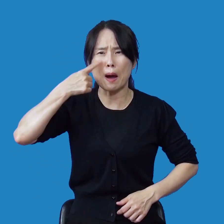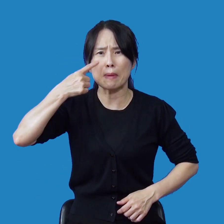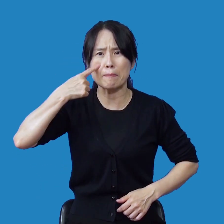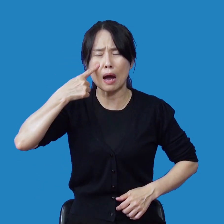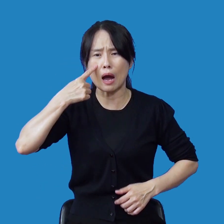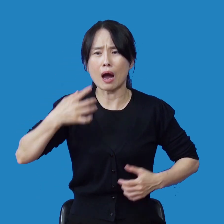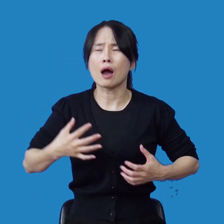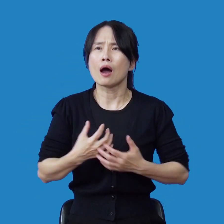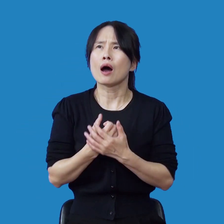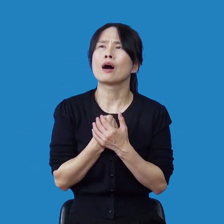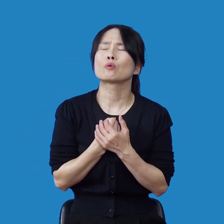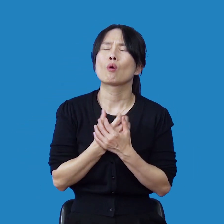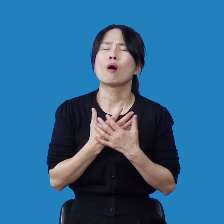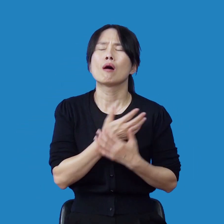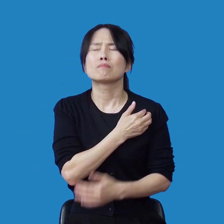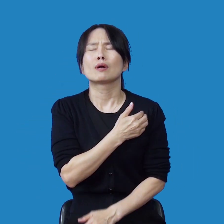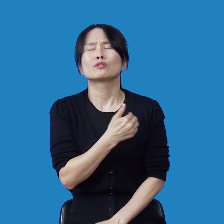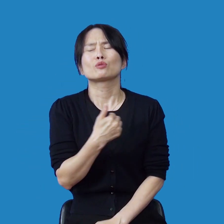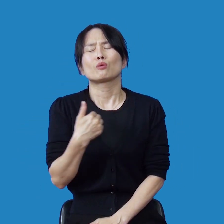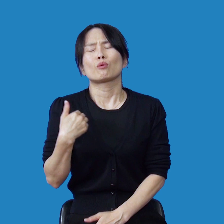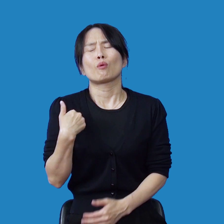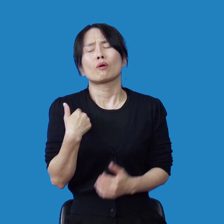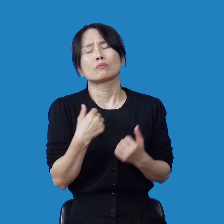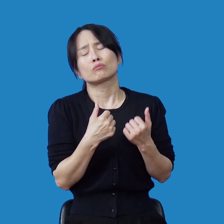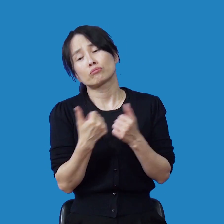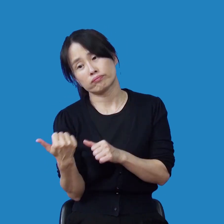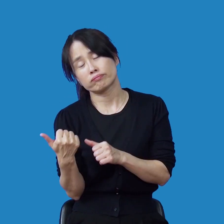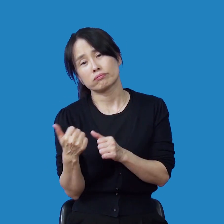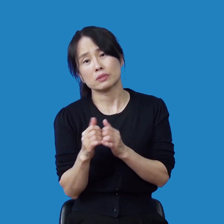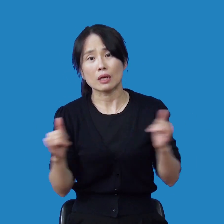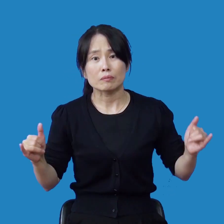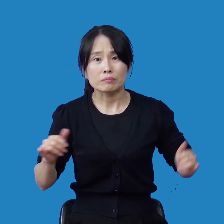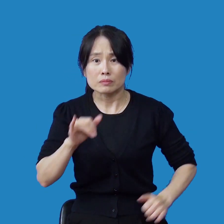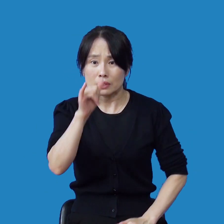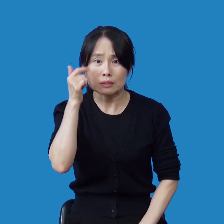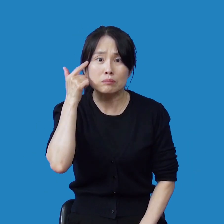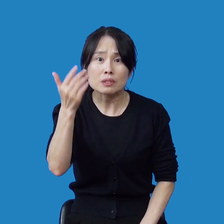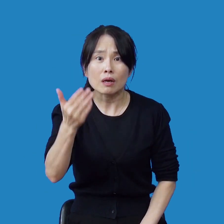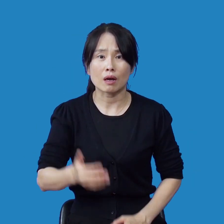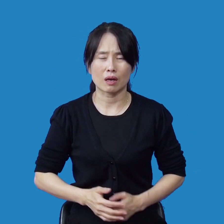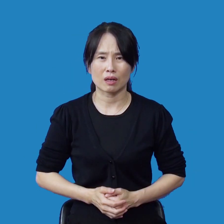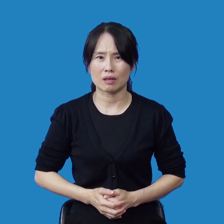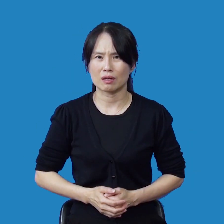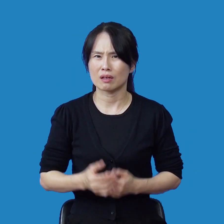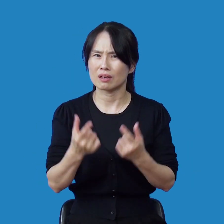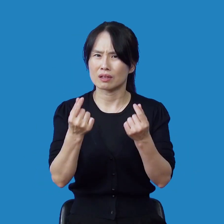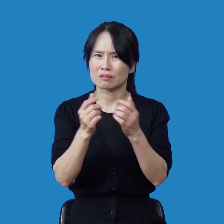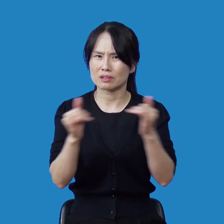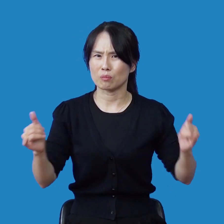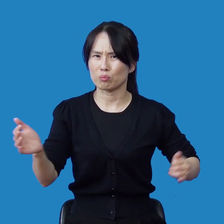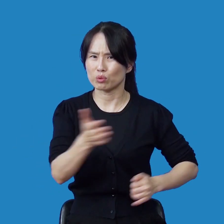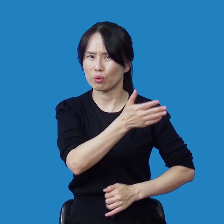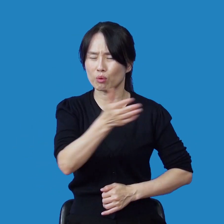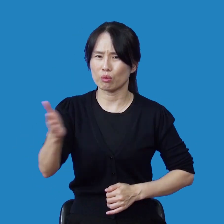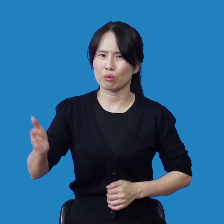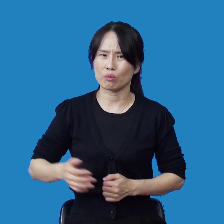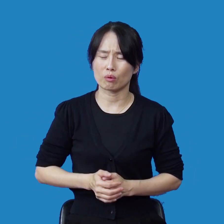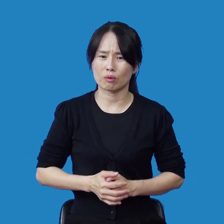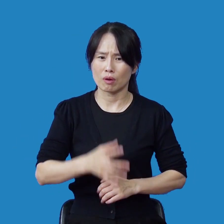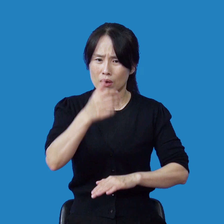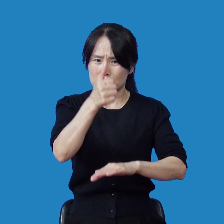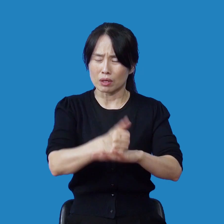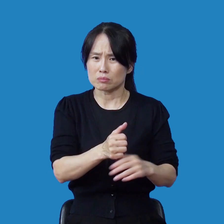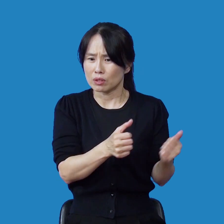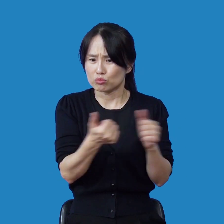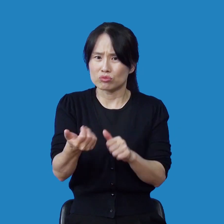품에 안고 만족스럽게 죽는 사람 봤습니까? 그런 사람은 없습니다. 마지막 순간에는